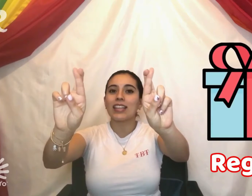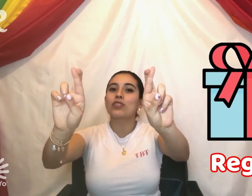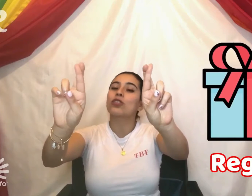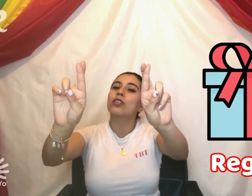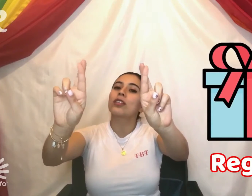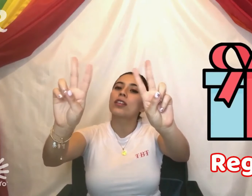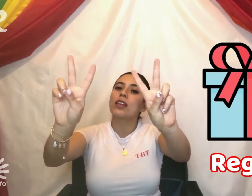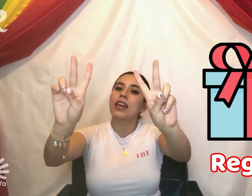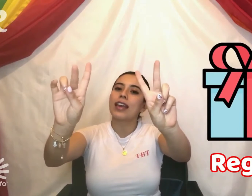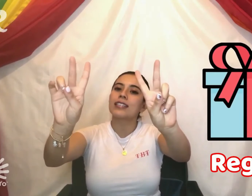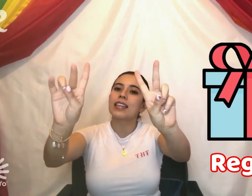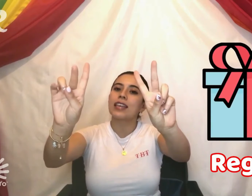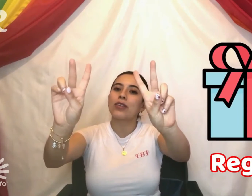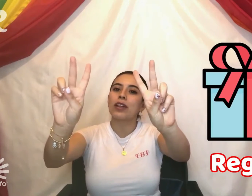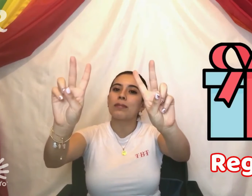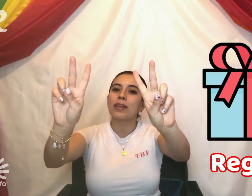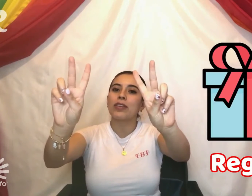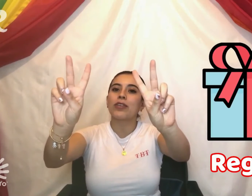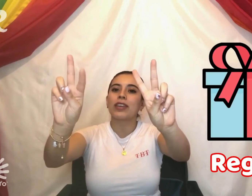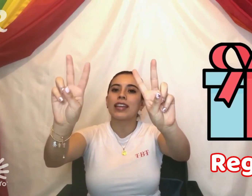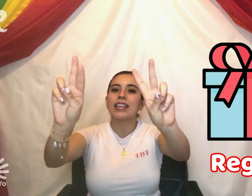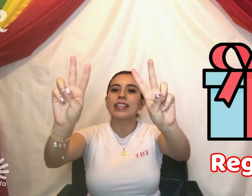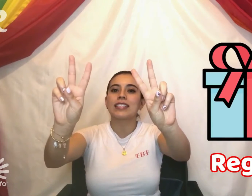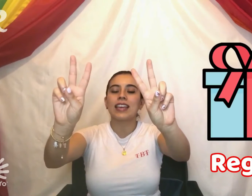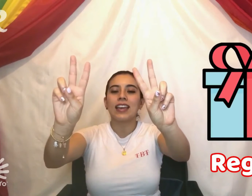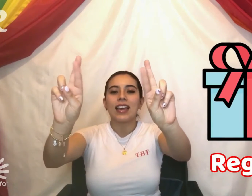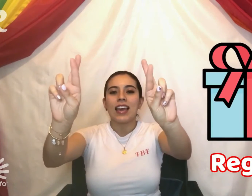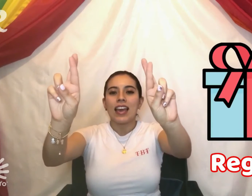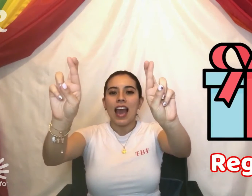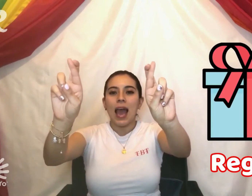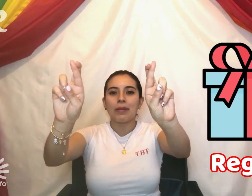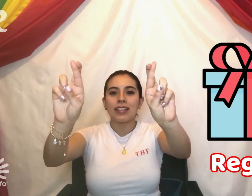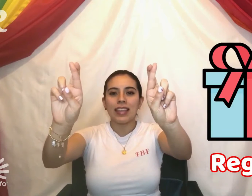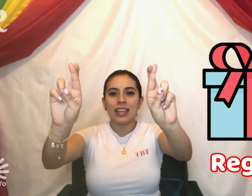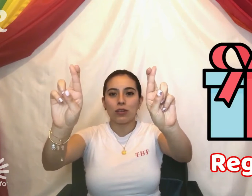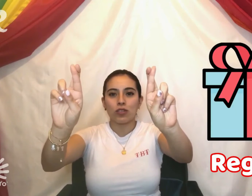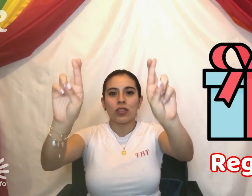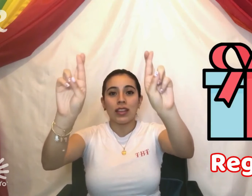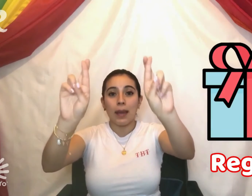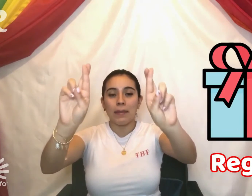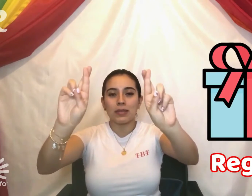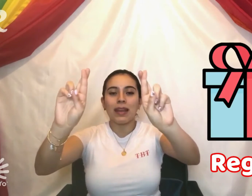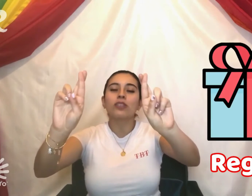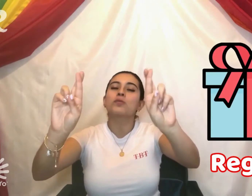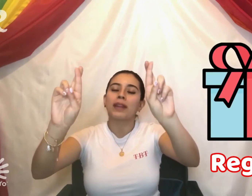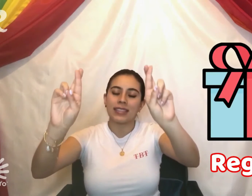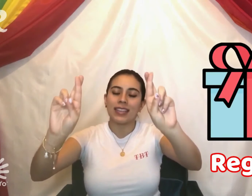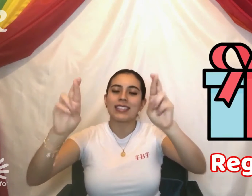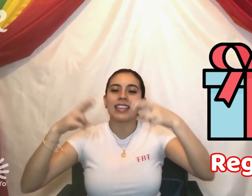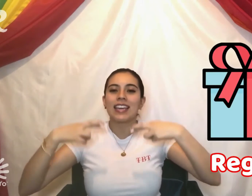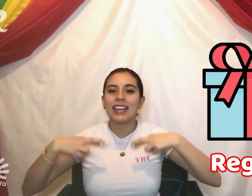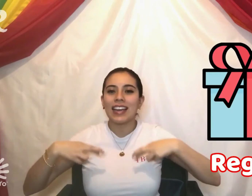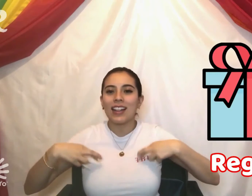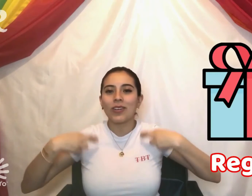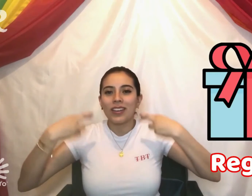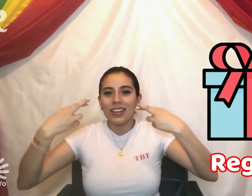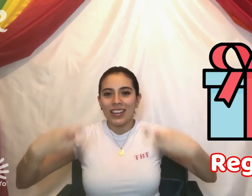son este dedo, el medio y el índice, abrazaditos de ambas manos para hacer la seña de regalo.